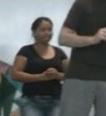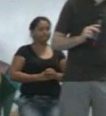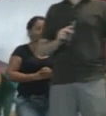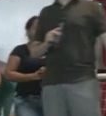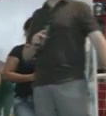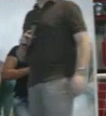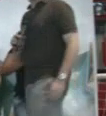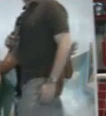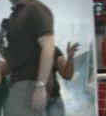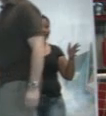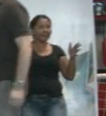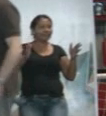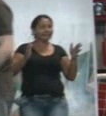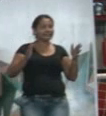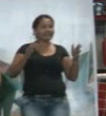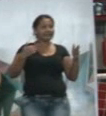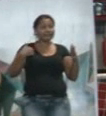Apontados?